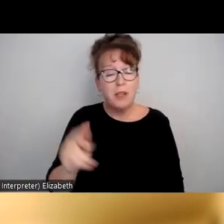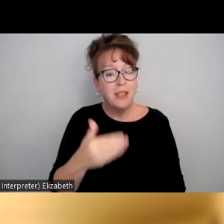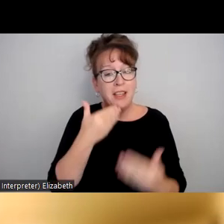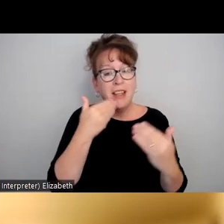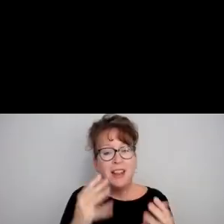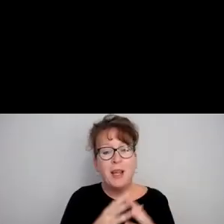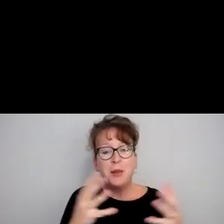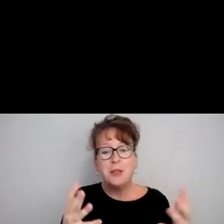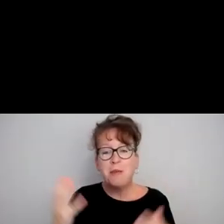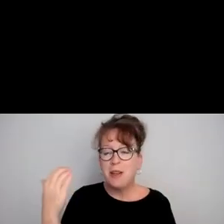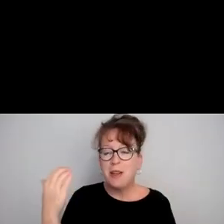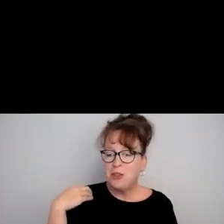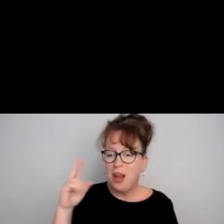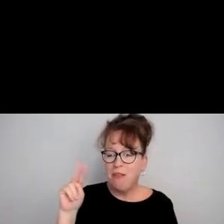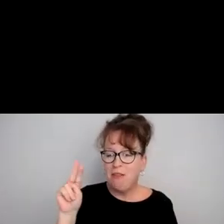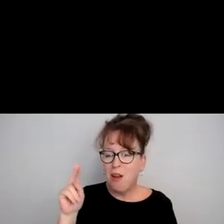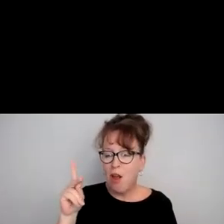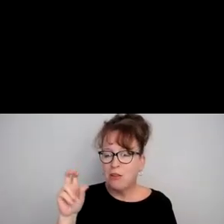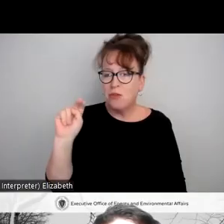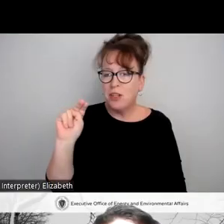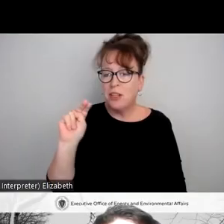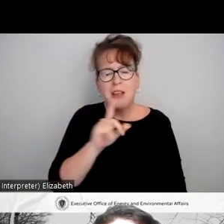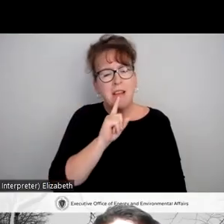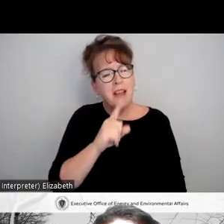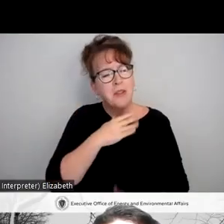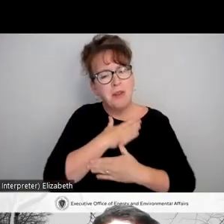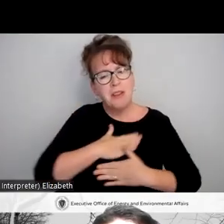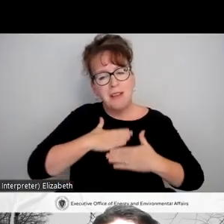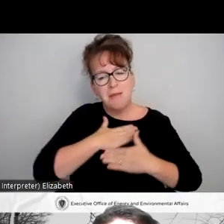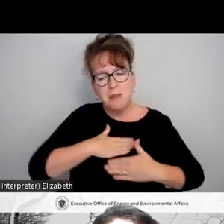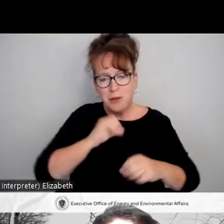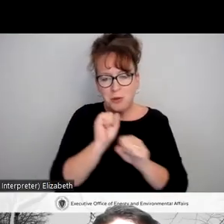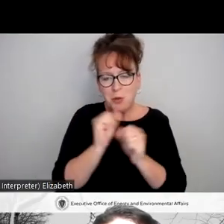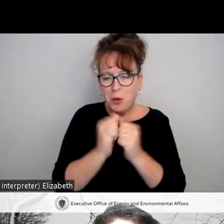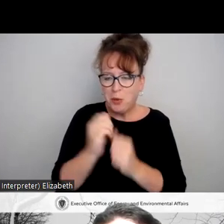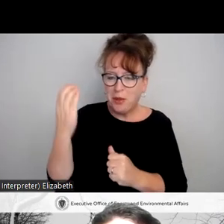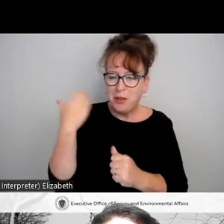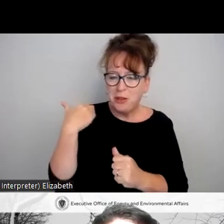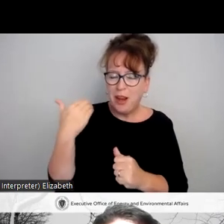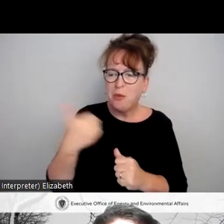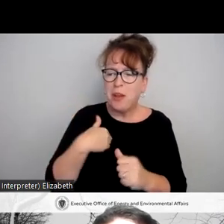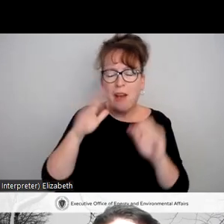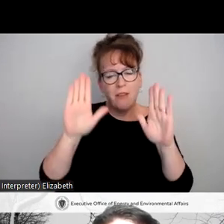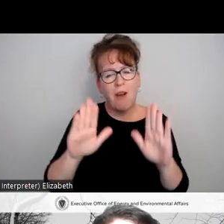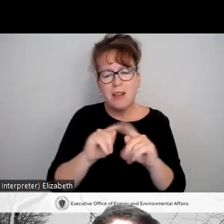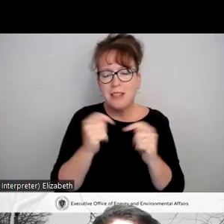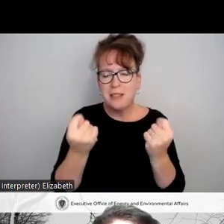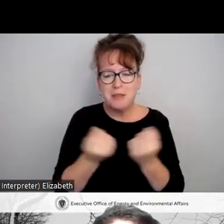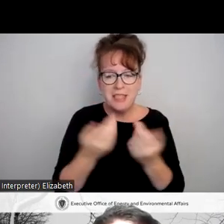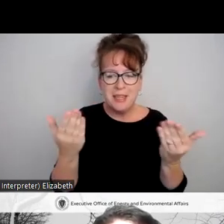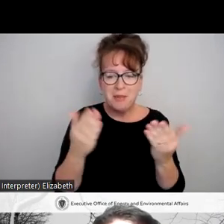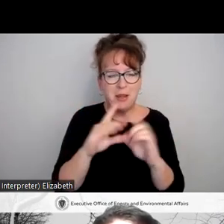invernaderos okay Muchas gracias comisario nordstrom eh soy la comisario